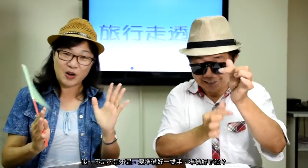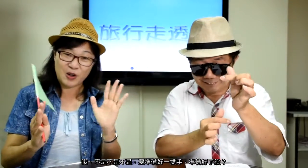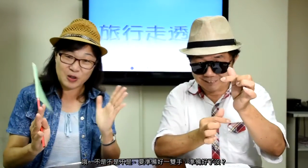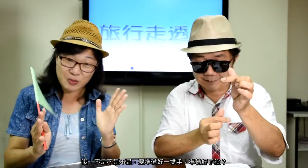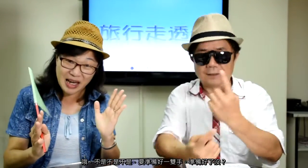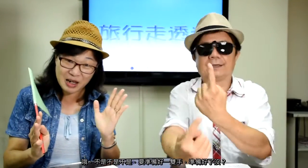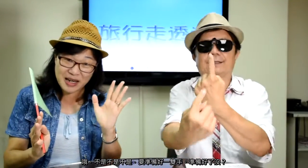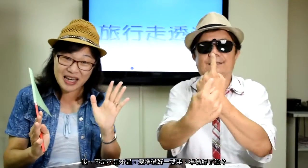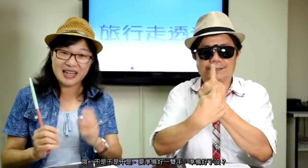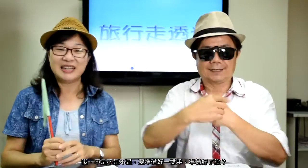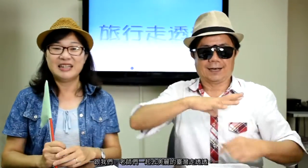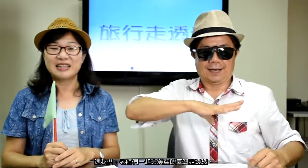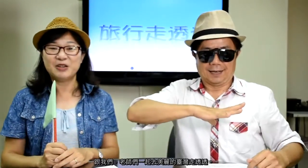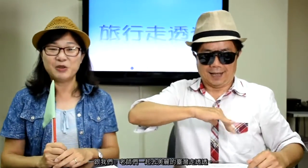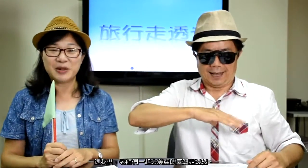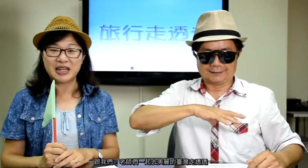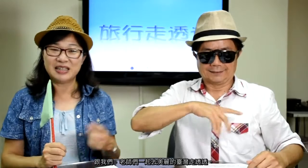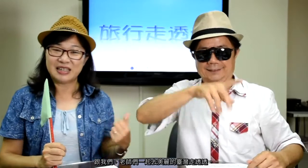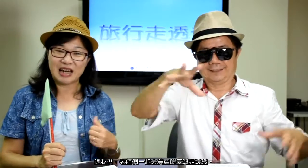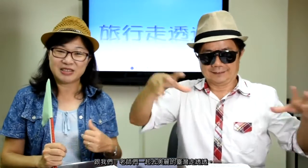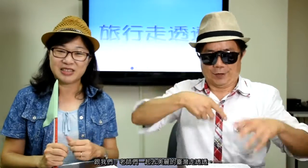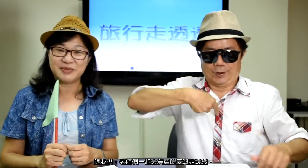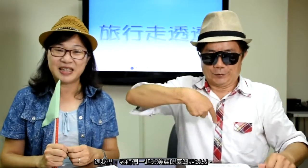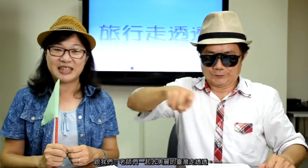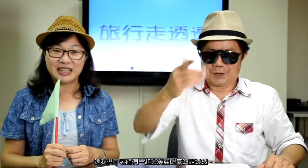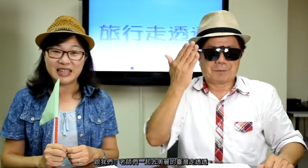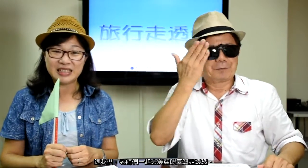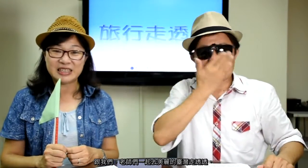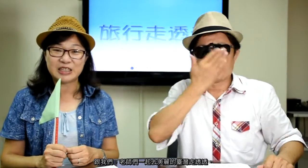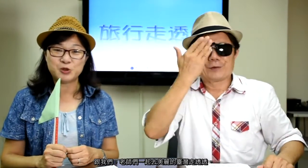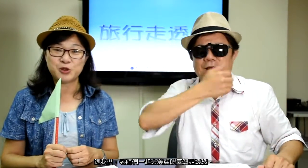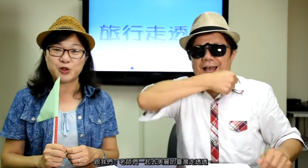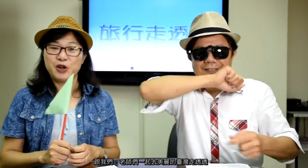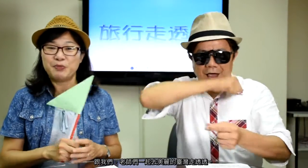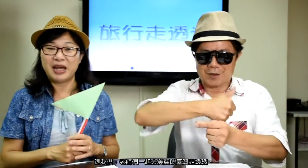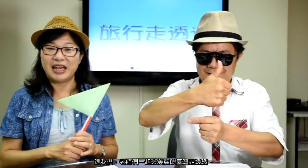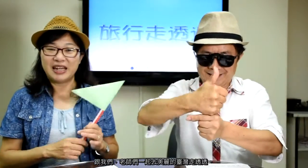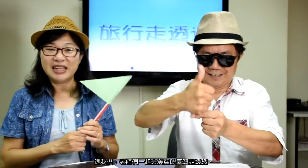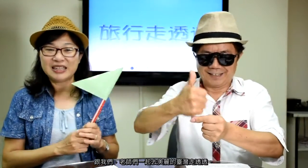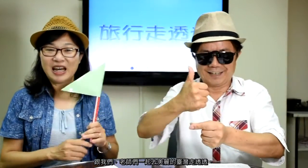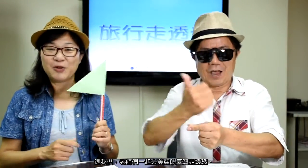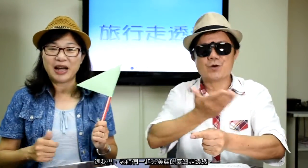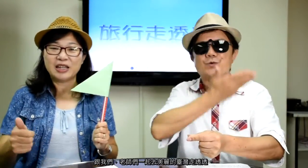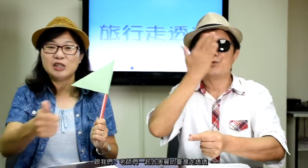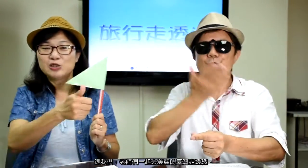手。准备好了没？跟我们老师们一起去美丽的台湾